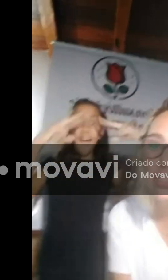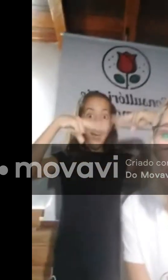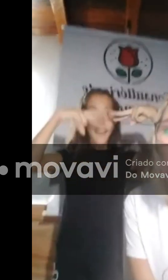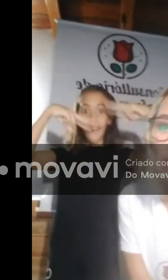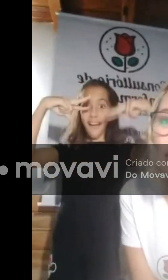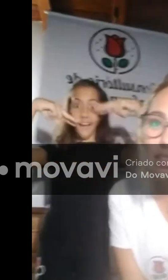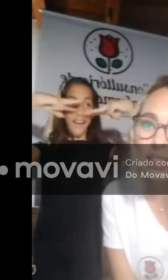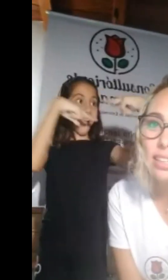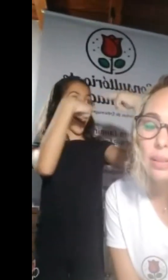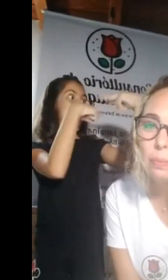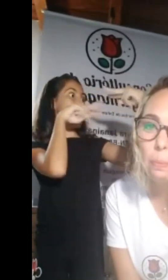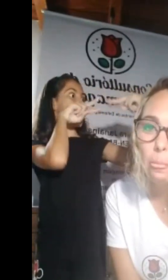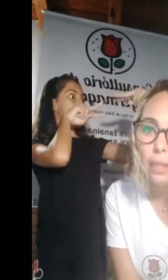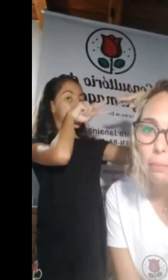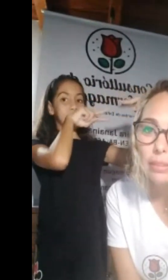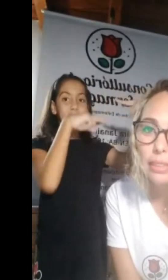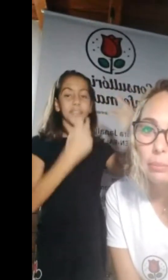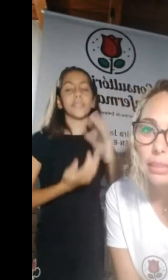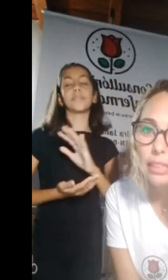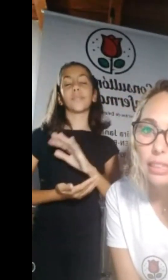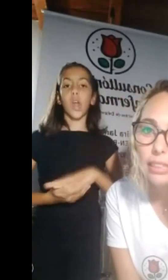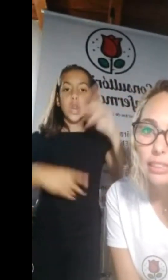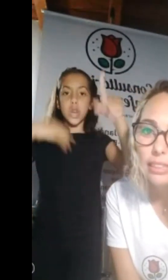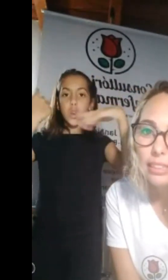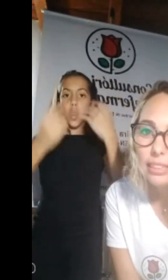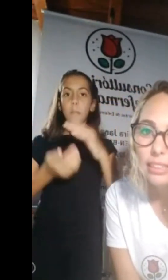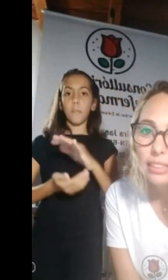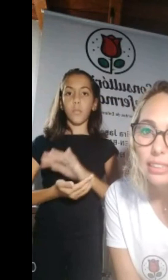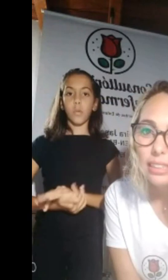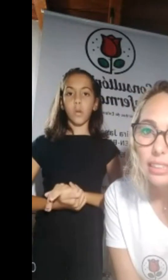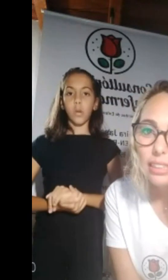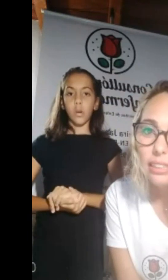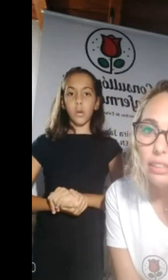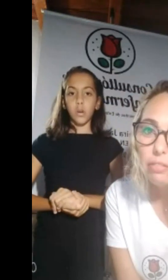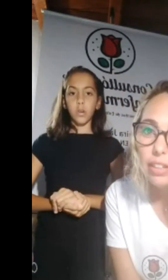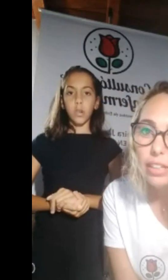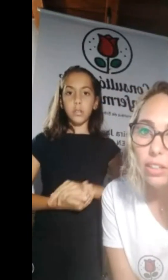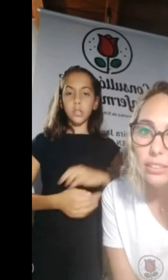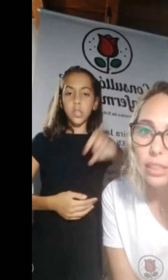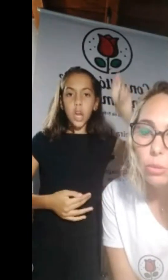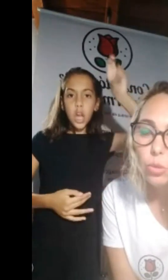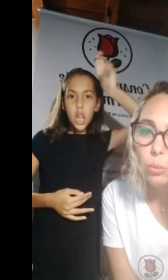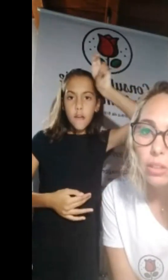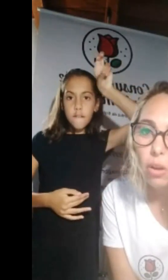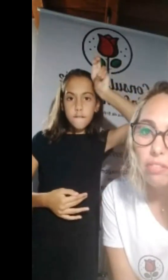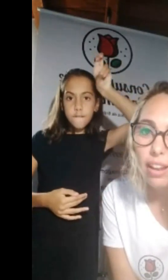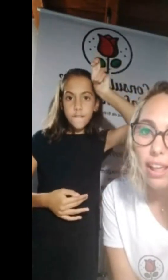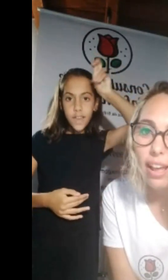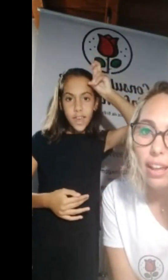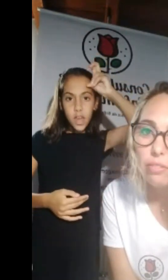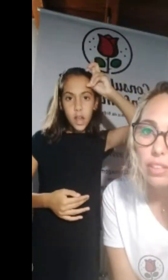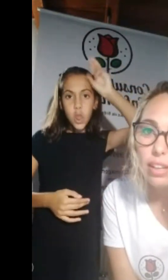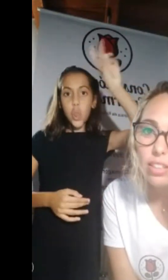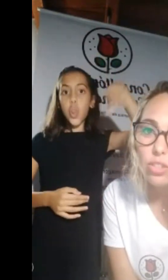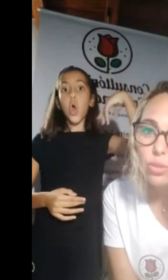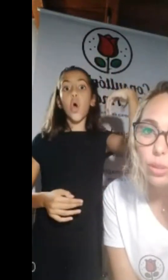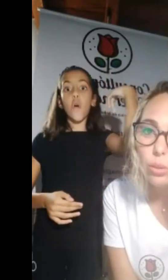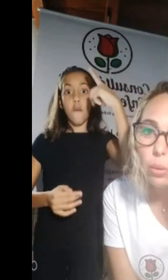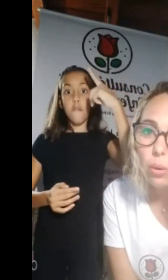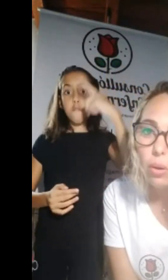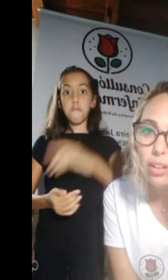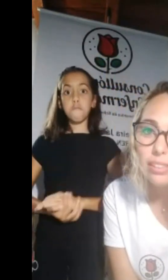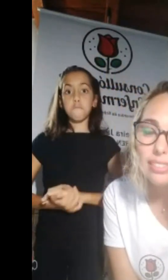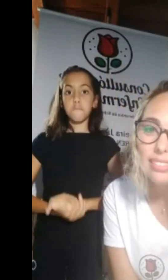é? Depois dessa pandemia. Quinta-feira nós temos uma nova live às